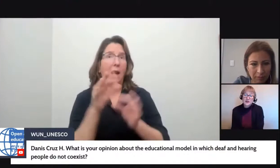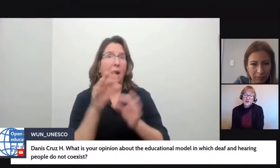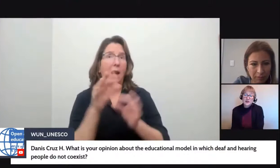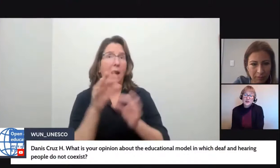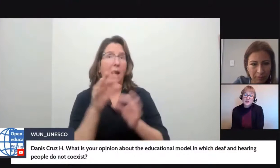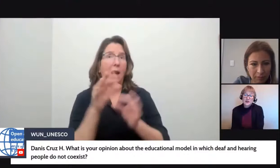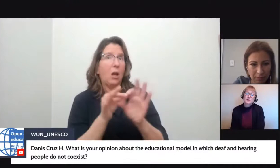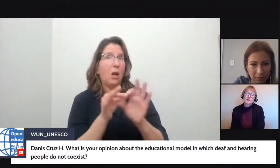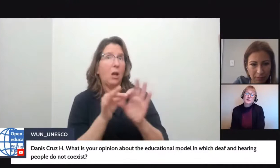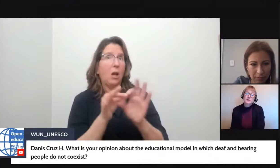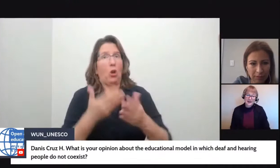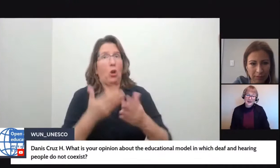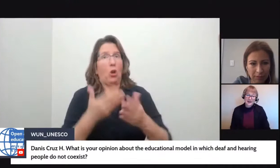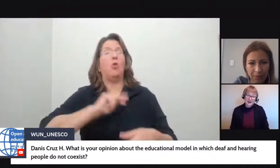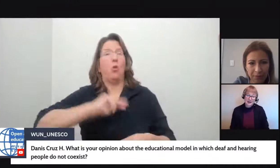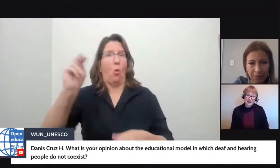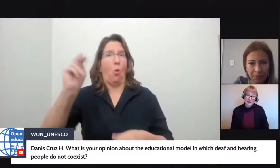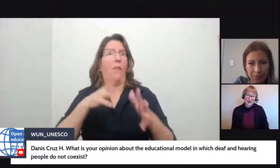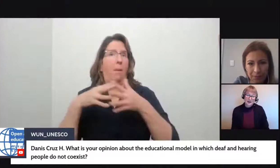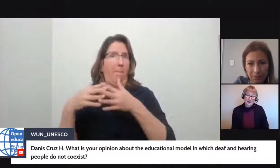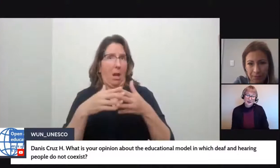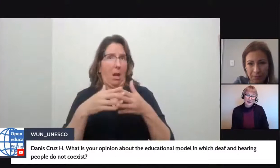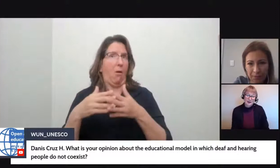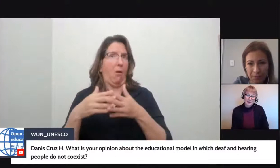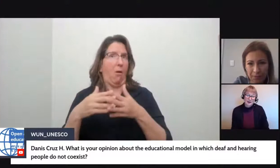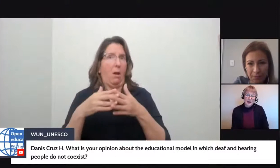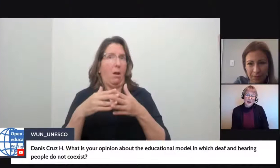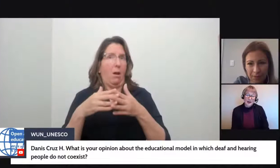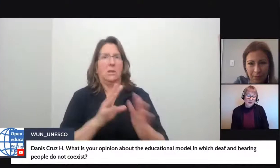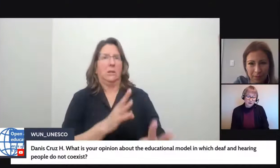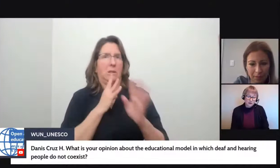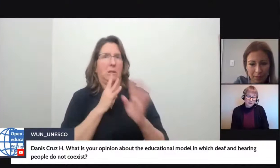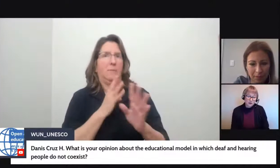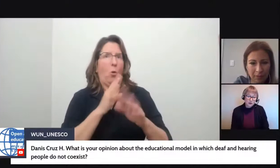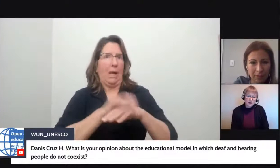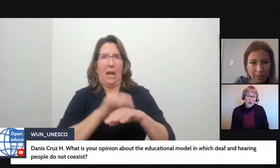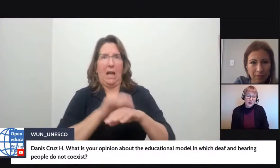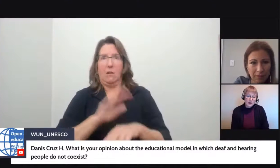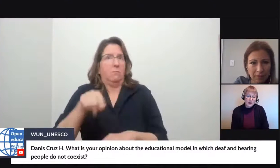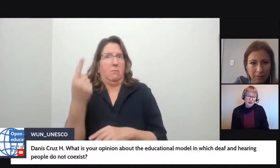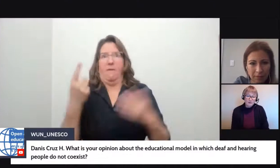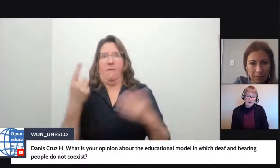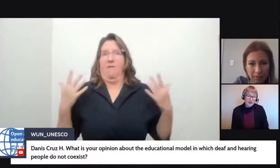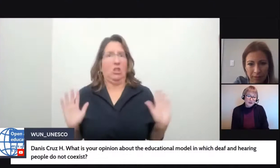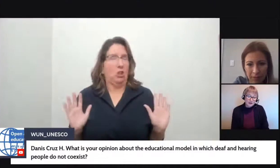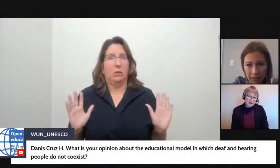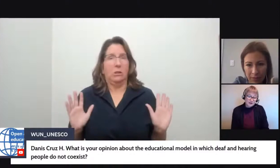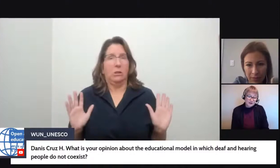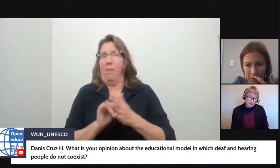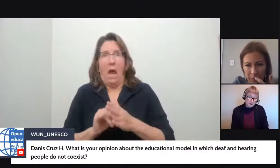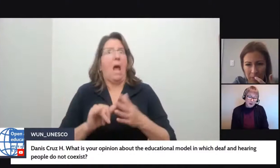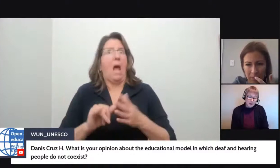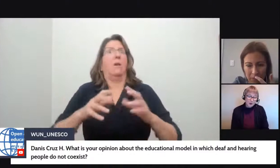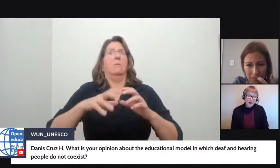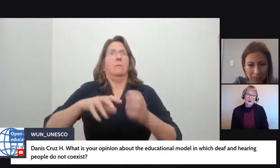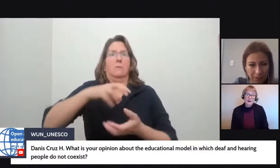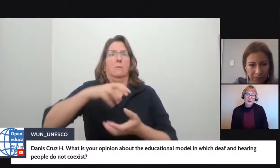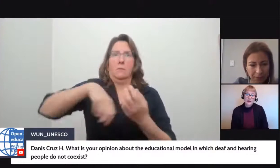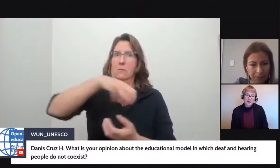a la otra o que una domine a la comunidad de sordos. Muchas gracias, profesora. Hay